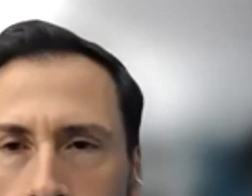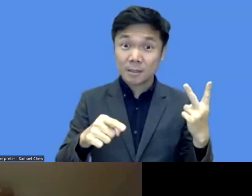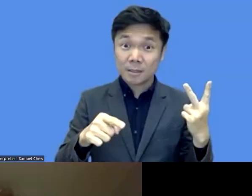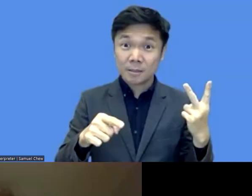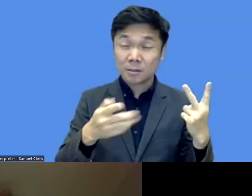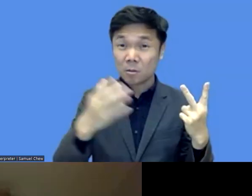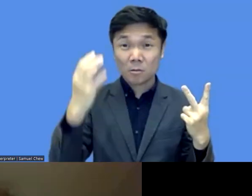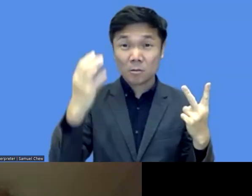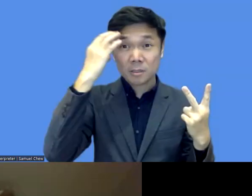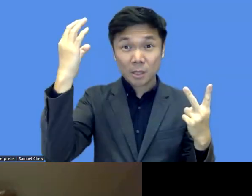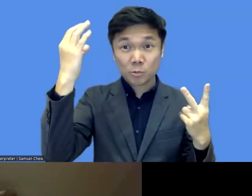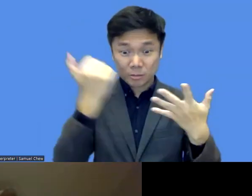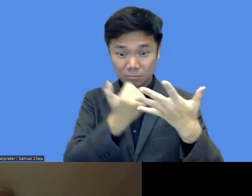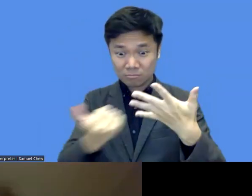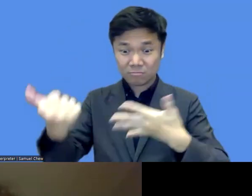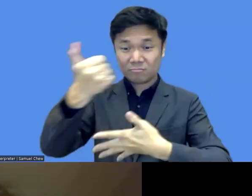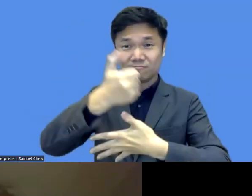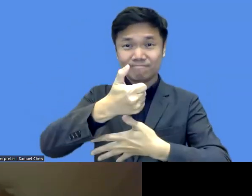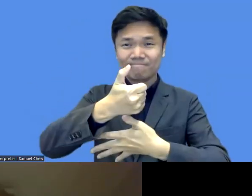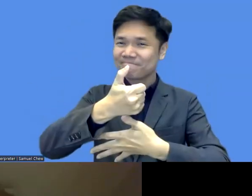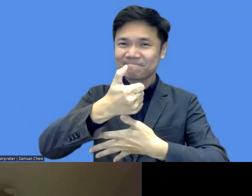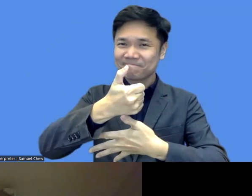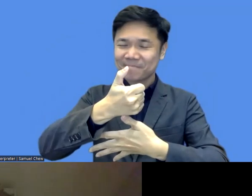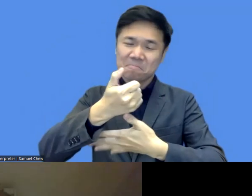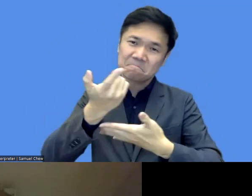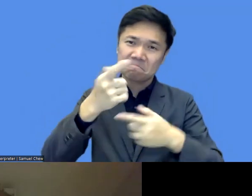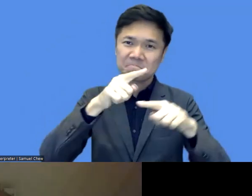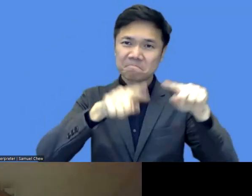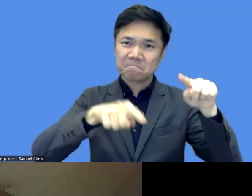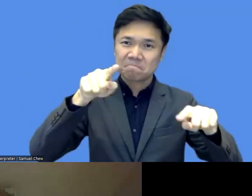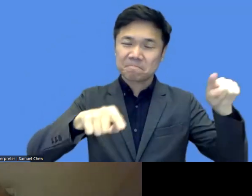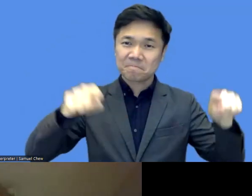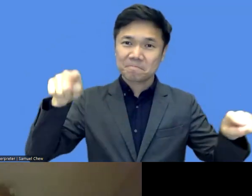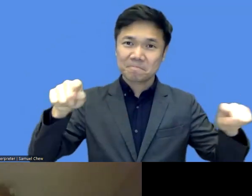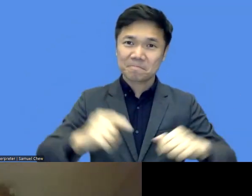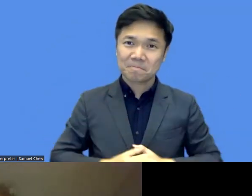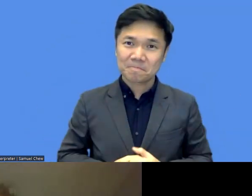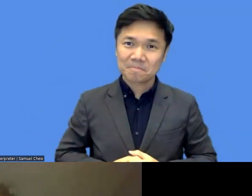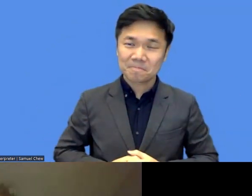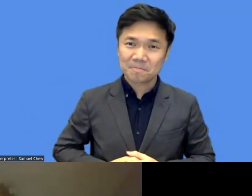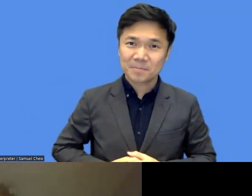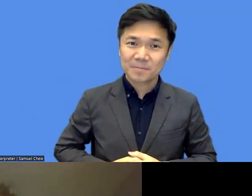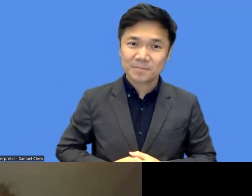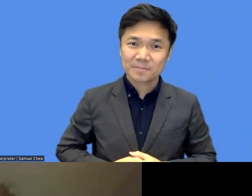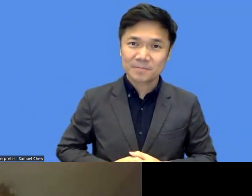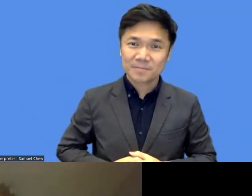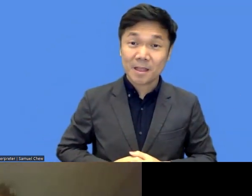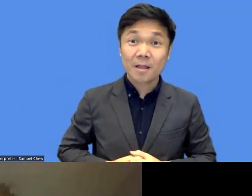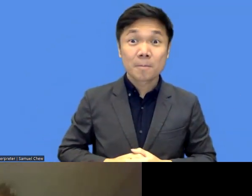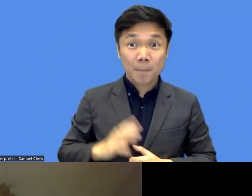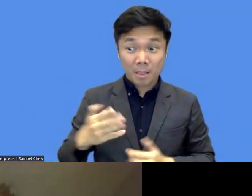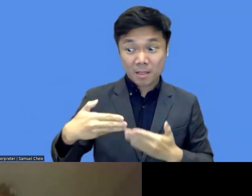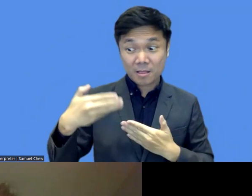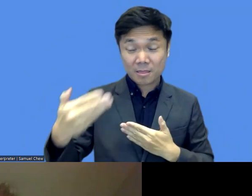También quería hacerle a todos creer que no se trata solamente de un proceso, hay varios